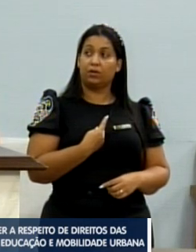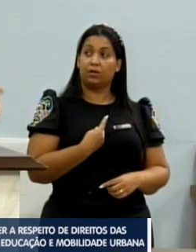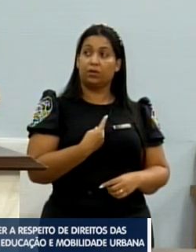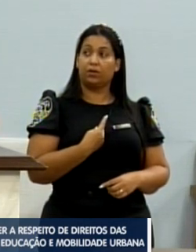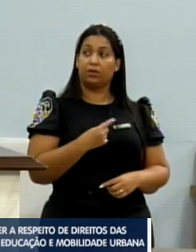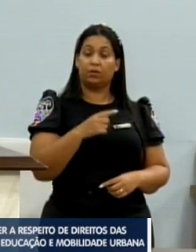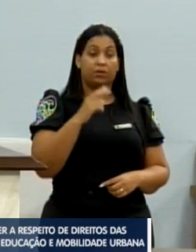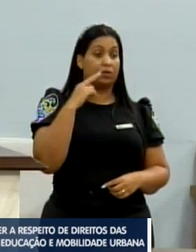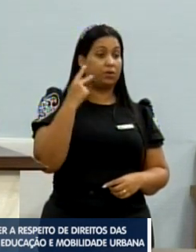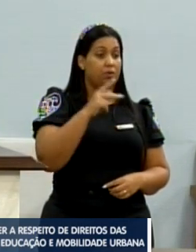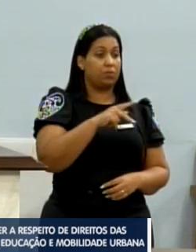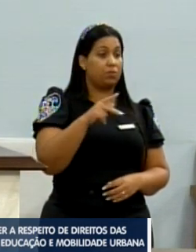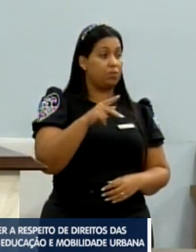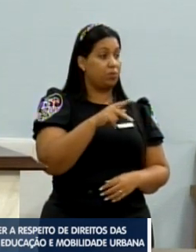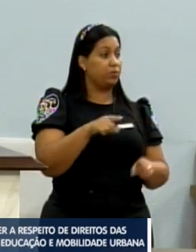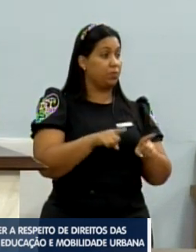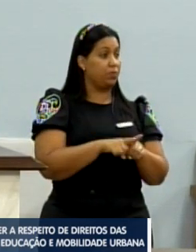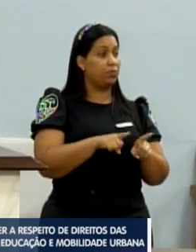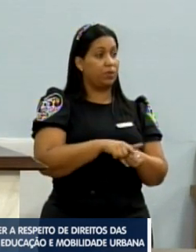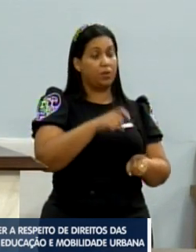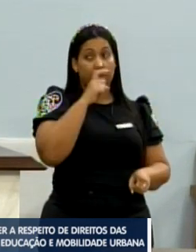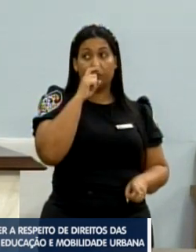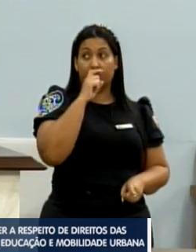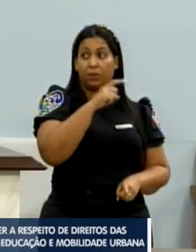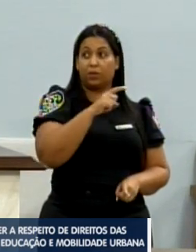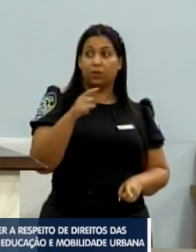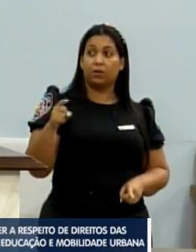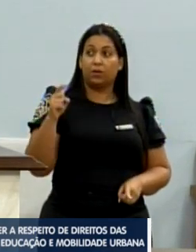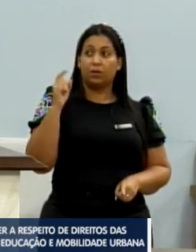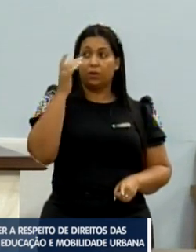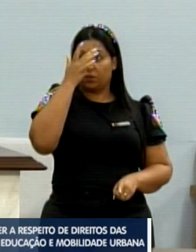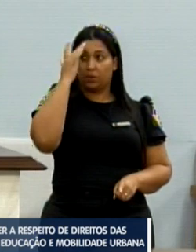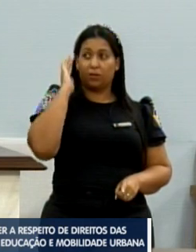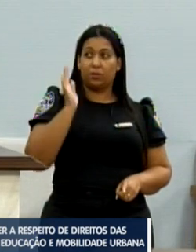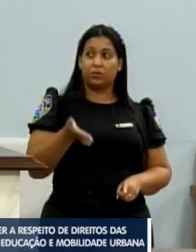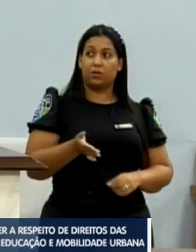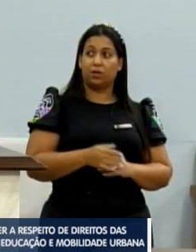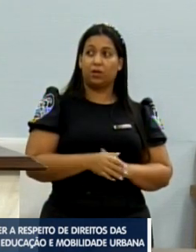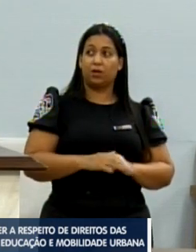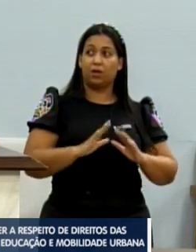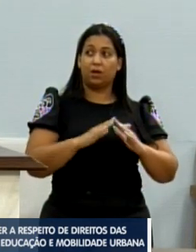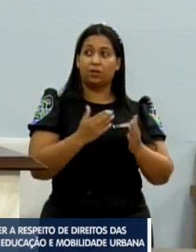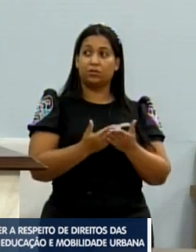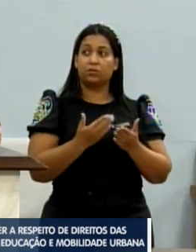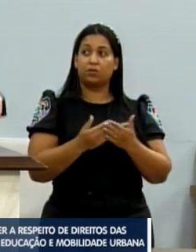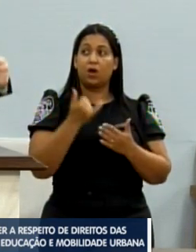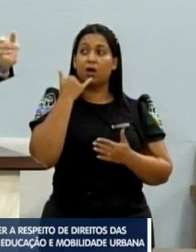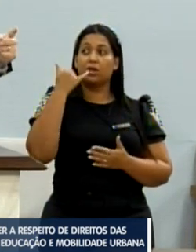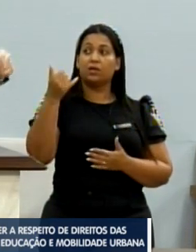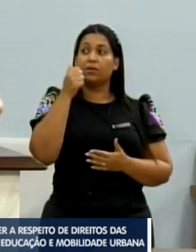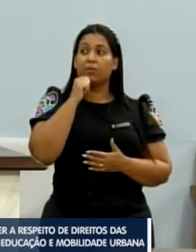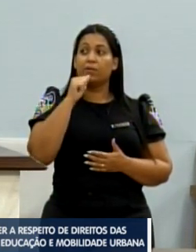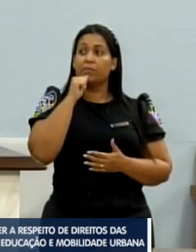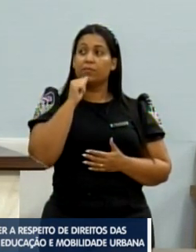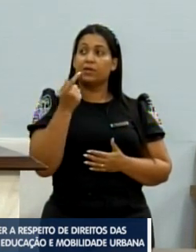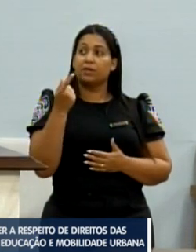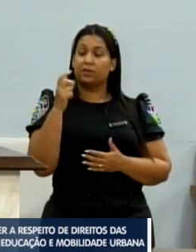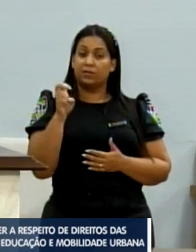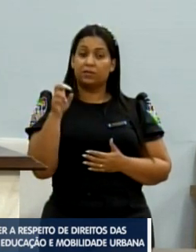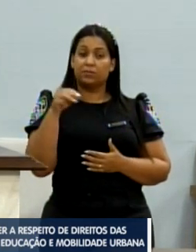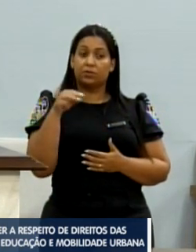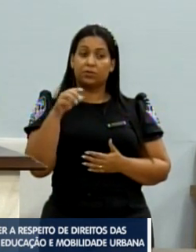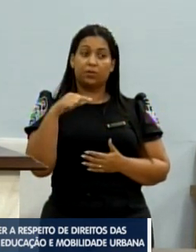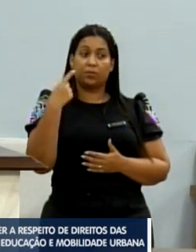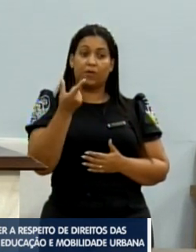doutor Renato, Pedro Roberto, João Paulo, todo mundo já deve ter ouvido aqui o seguinte, ó, a escola liga para a mãe, às vezes 15 minutos depois,